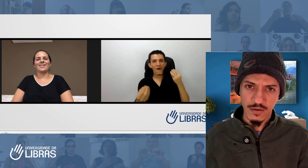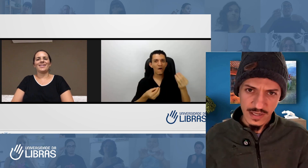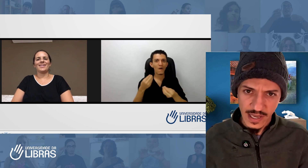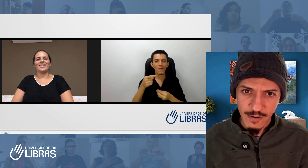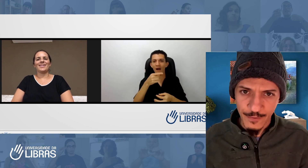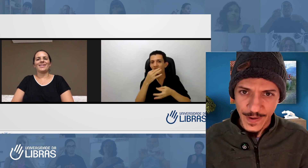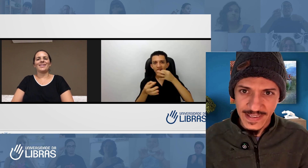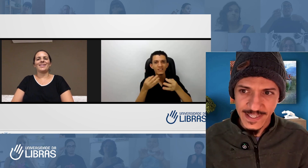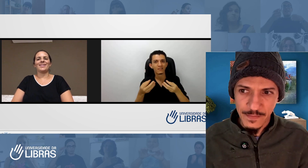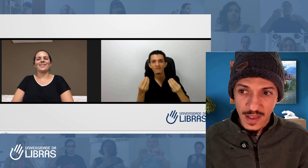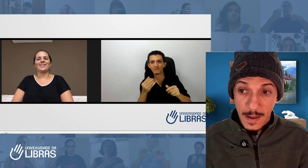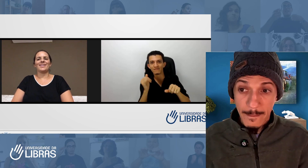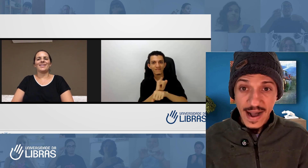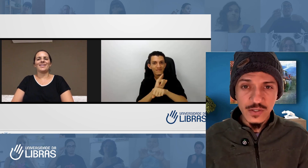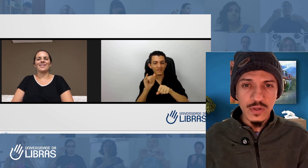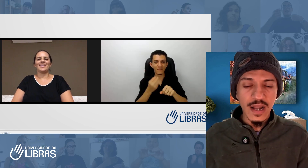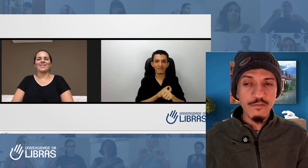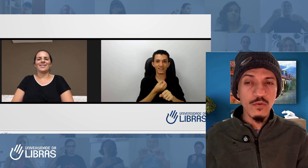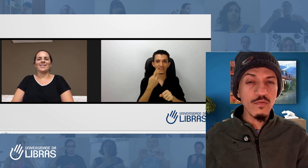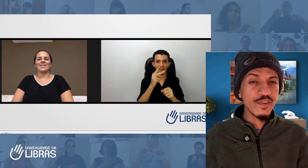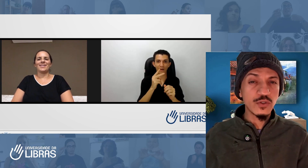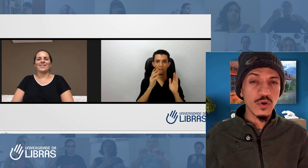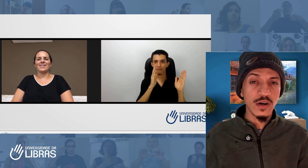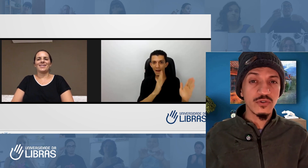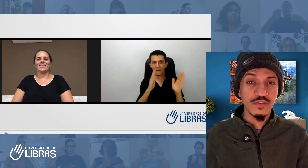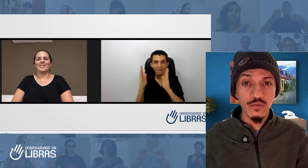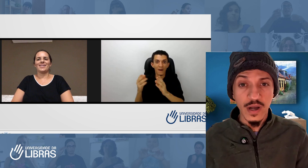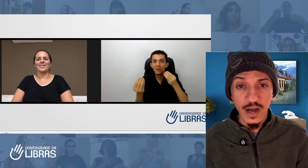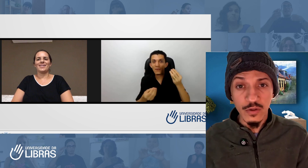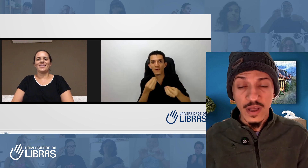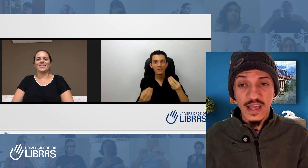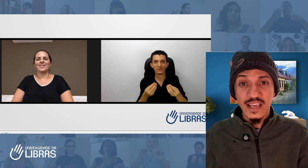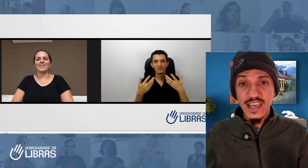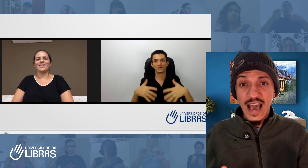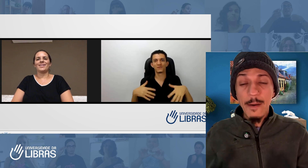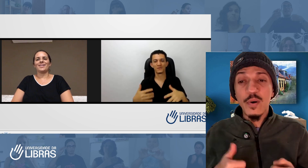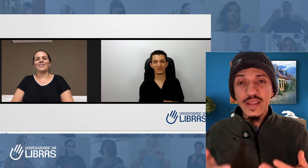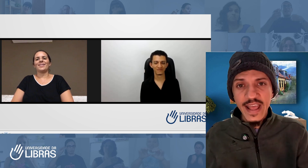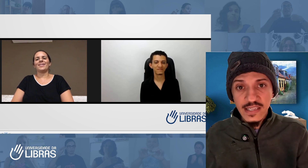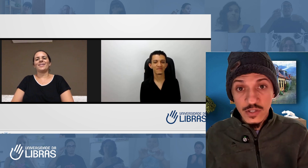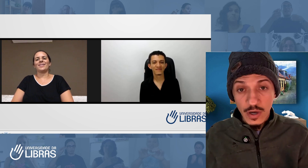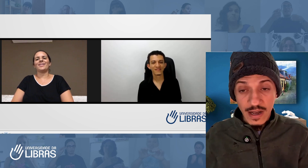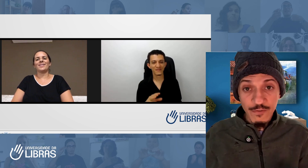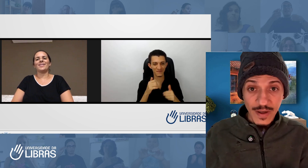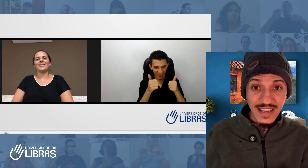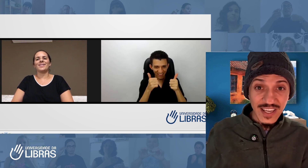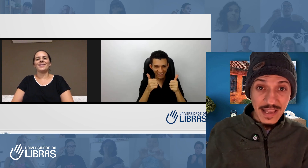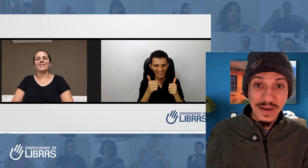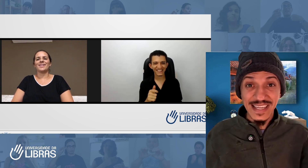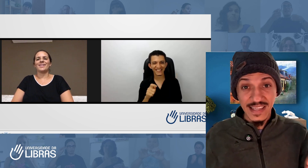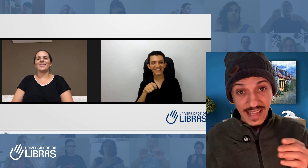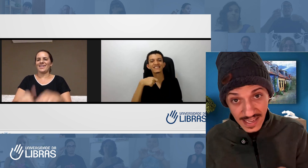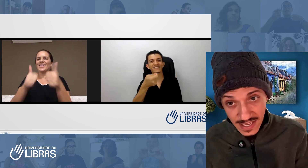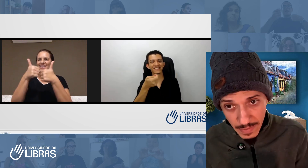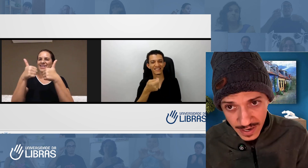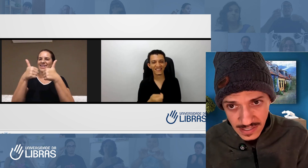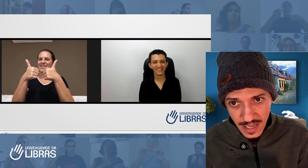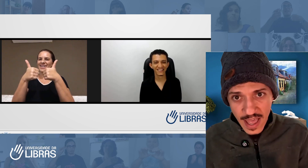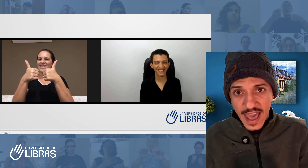a fluência. Mas quando ela viu um vídeo nosso divulgando que ela poderia se tornar fluente em Libras em 10 semanas, ela